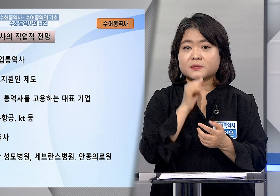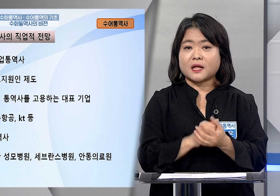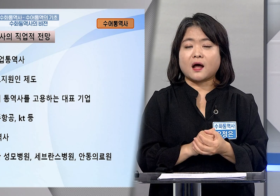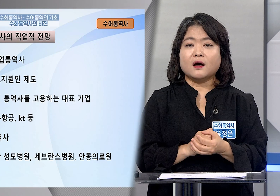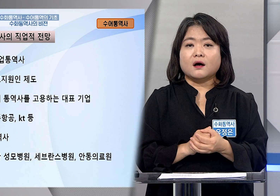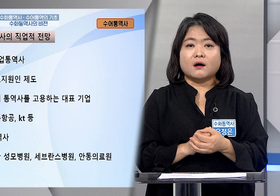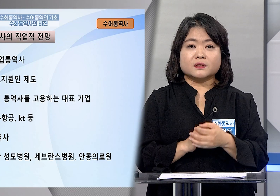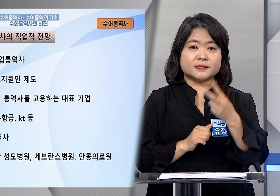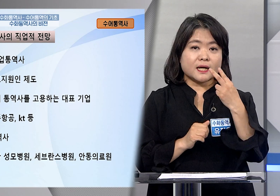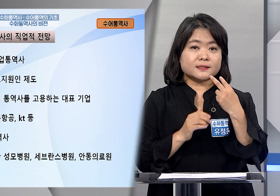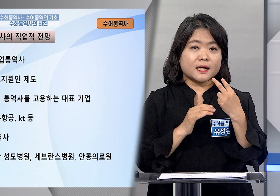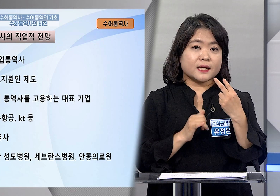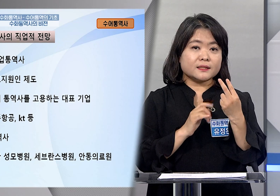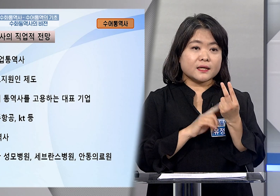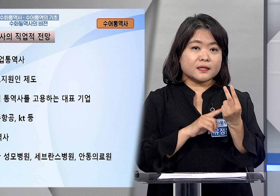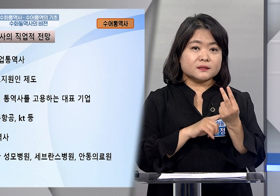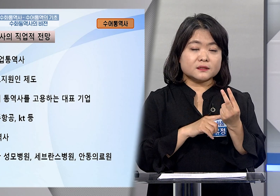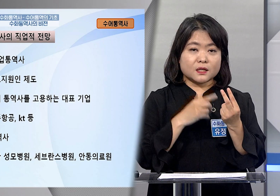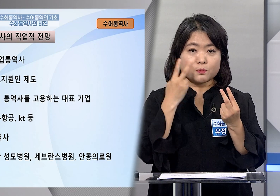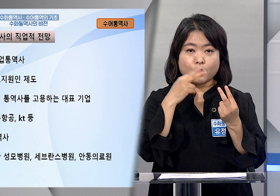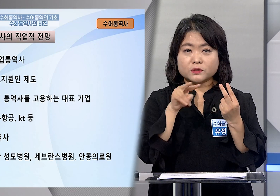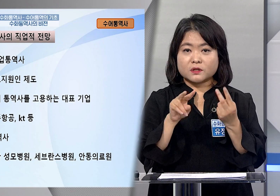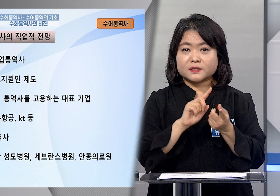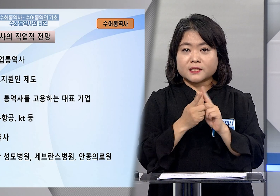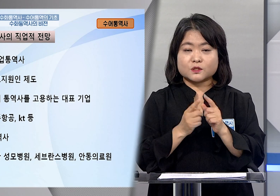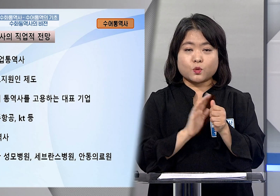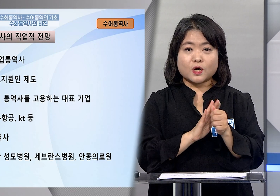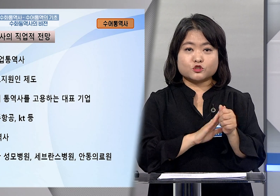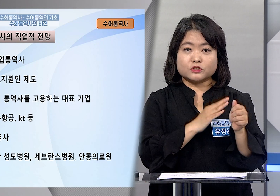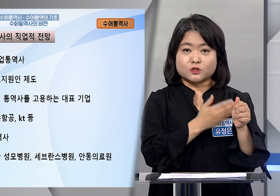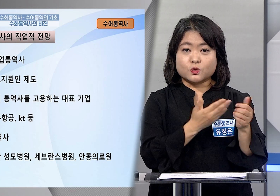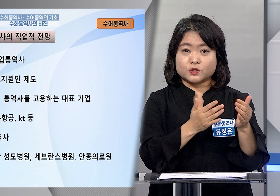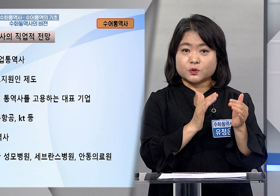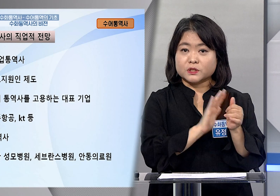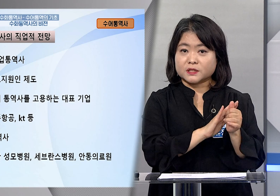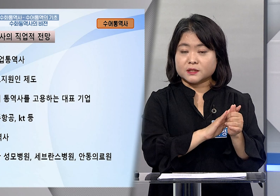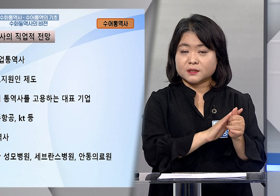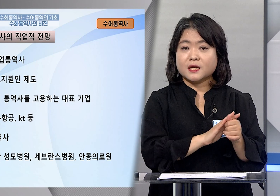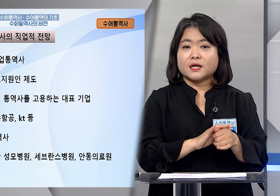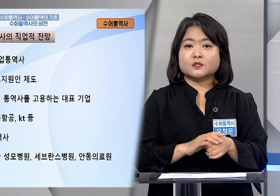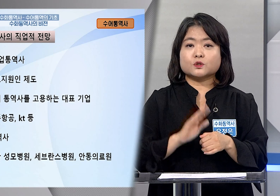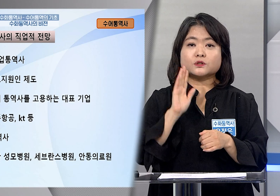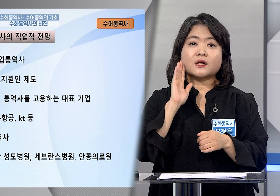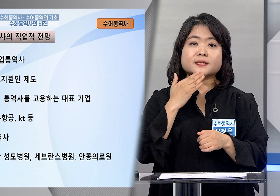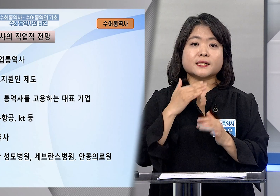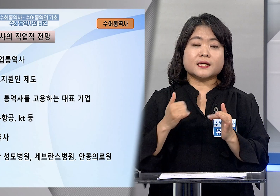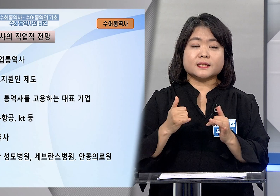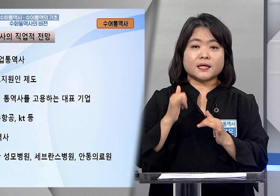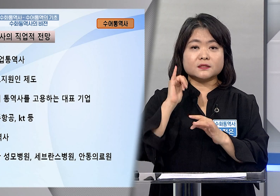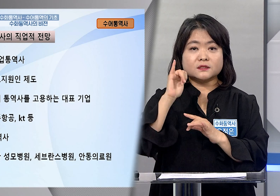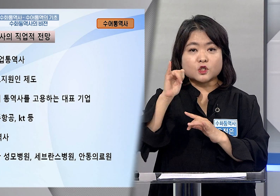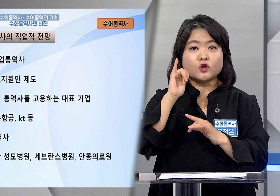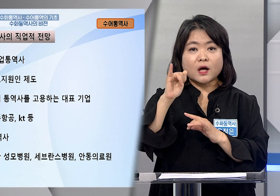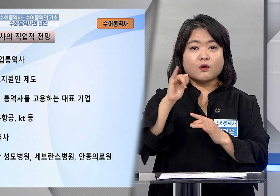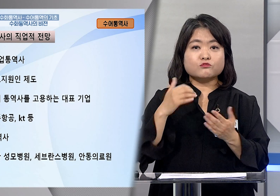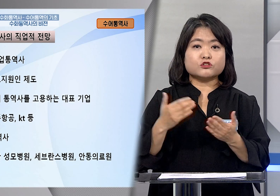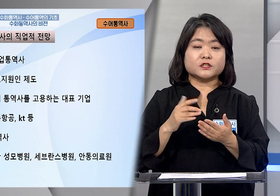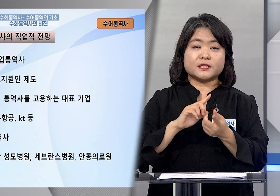있습니다. 시각장애인에게는 이렇게 보는 걸 대신 도와주는 근로지원인, 그리고 청각장애인에게는 전화 업무를